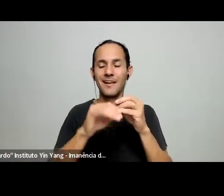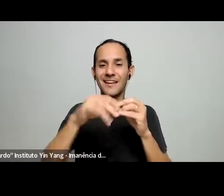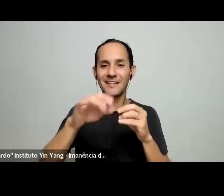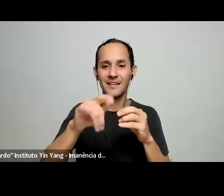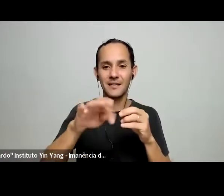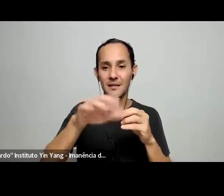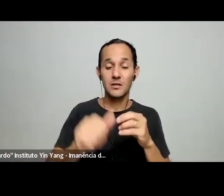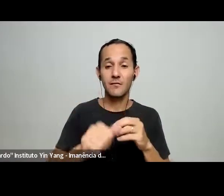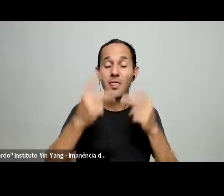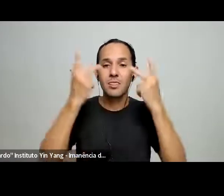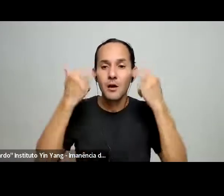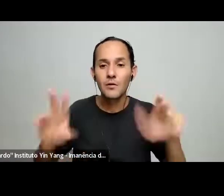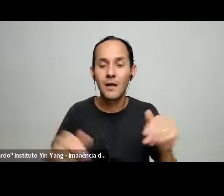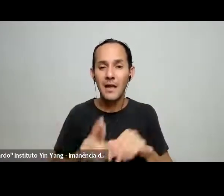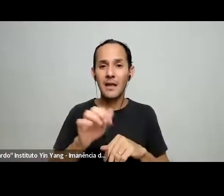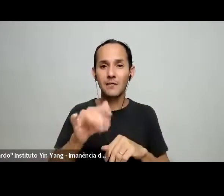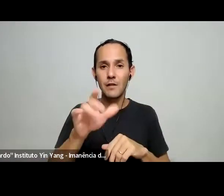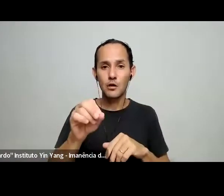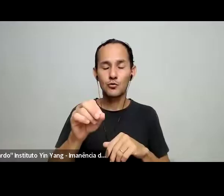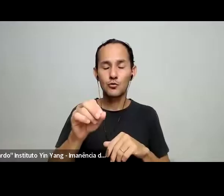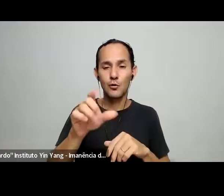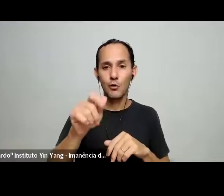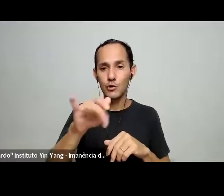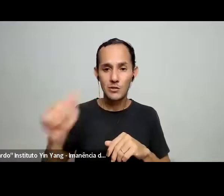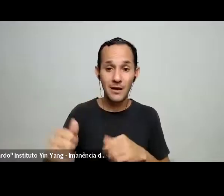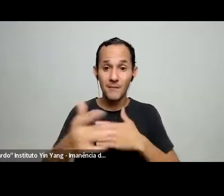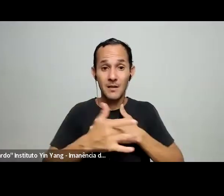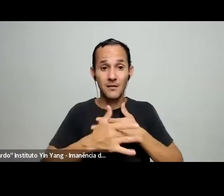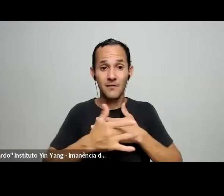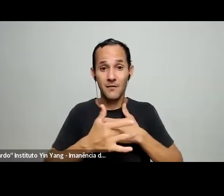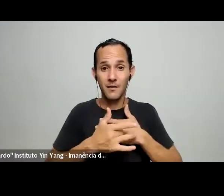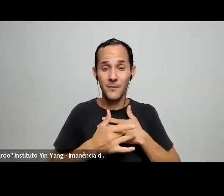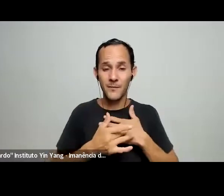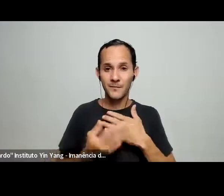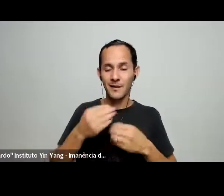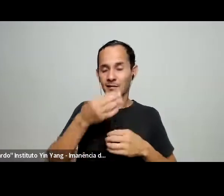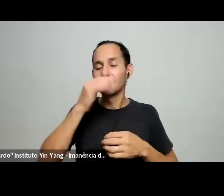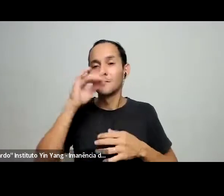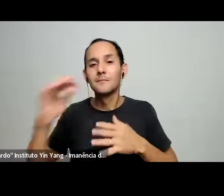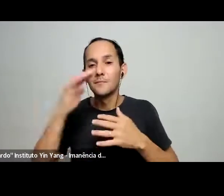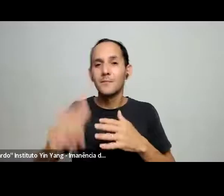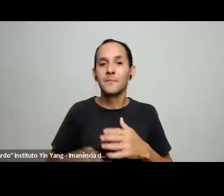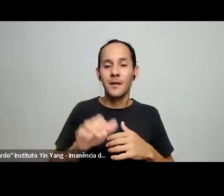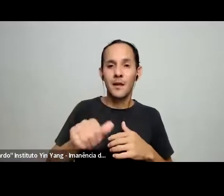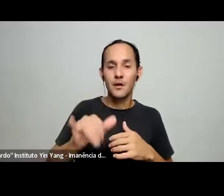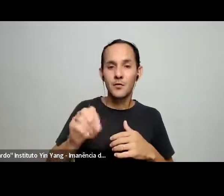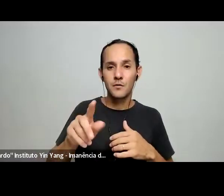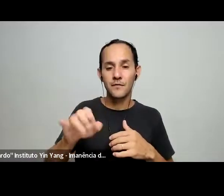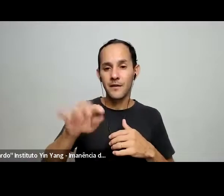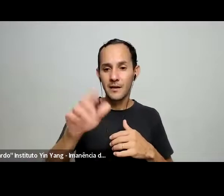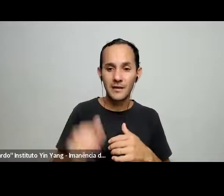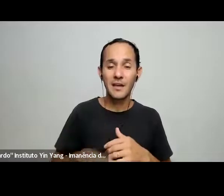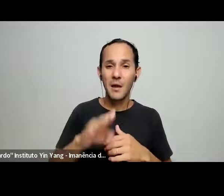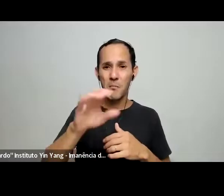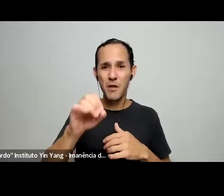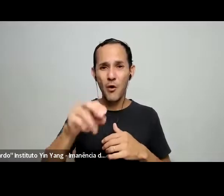Naturopatia, reflexologia, medicina antroposófica, Ayurveda, aromaterapia,